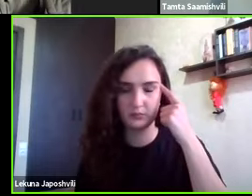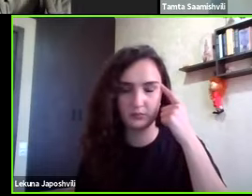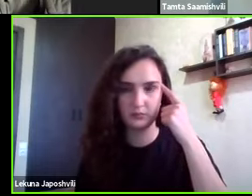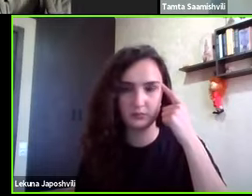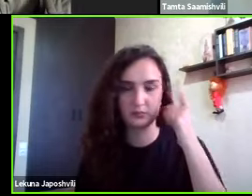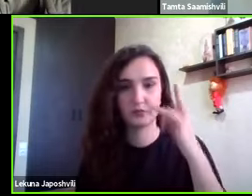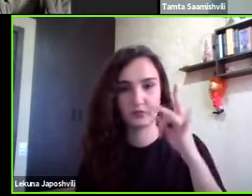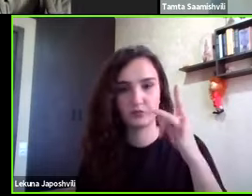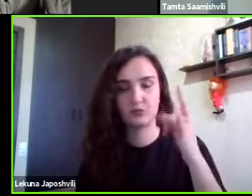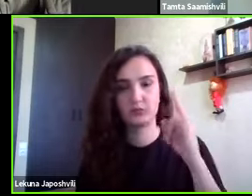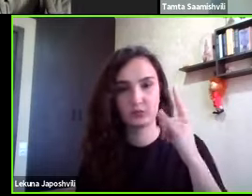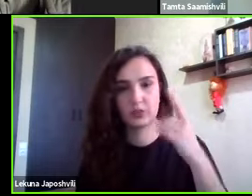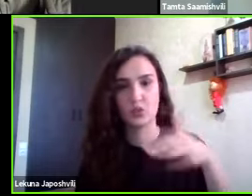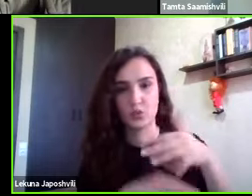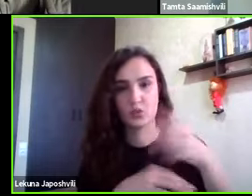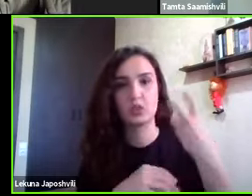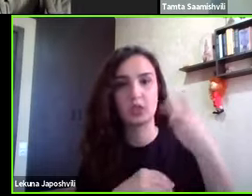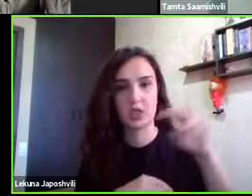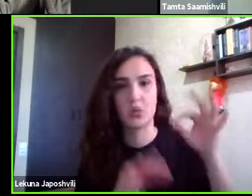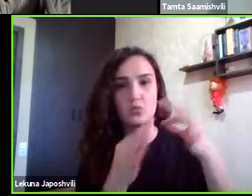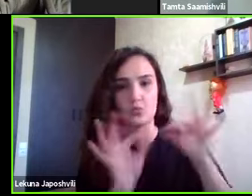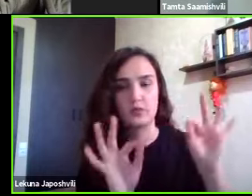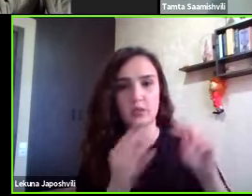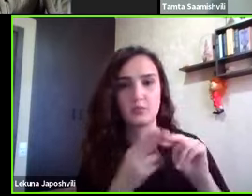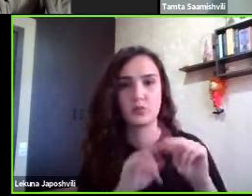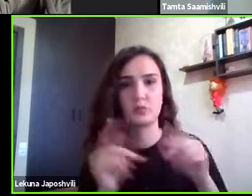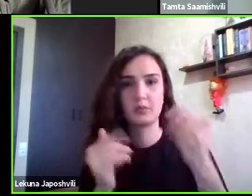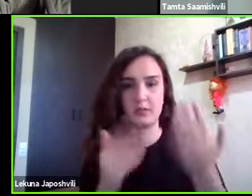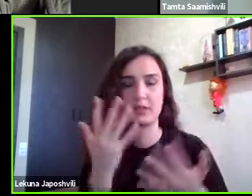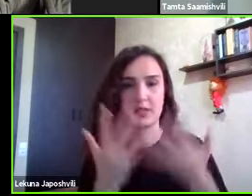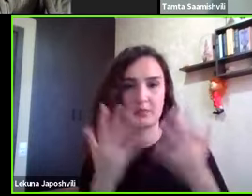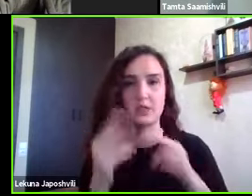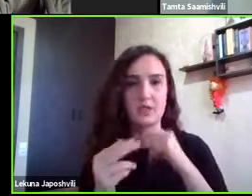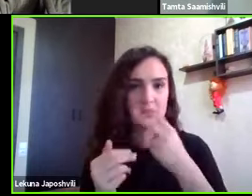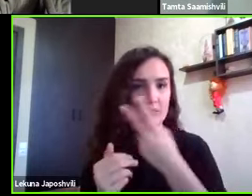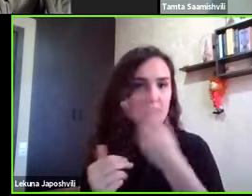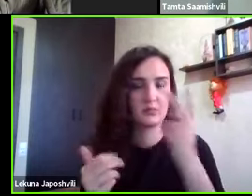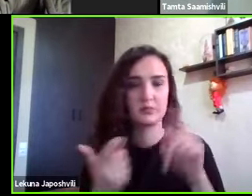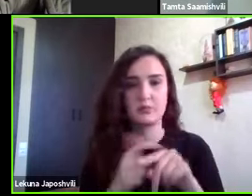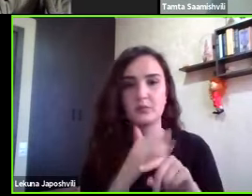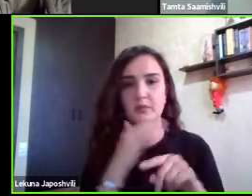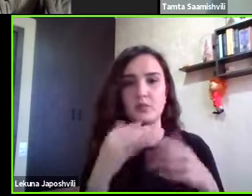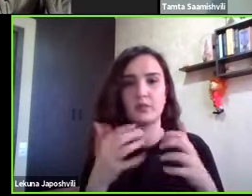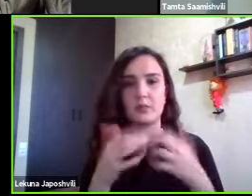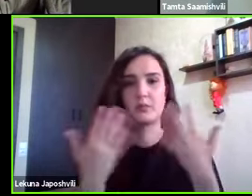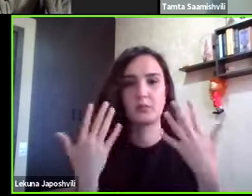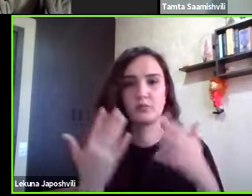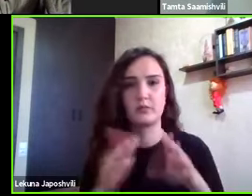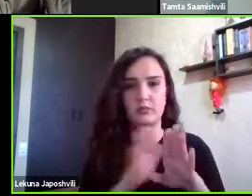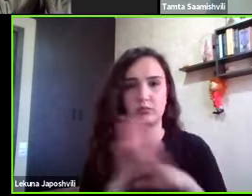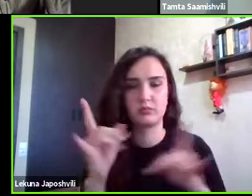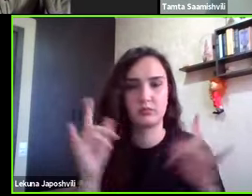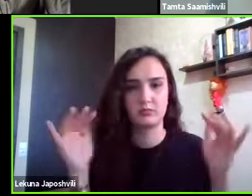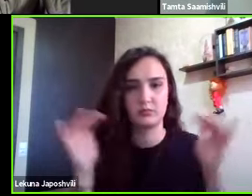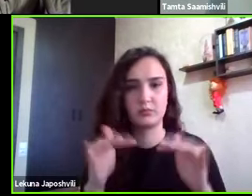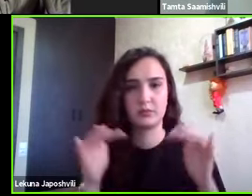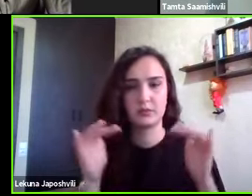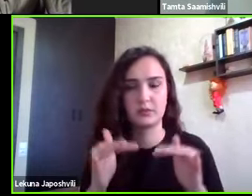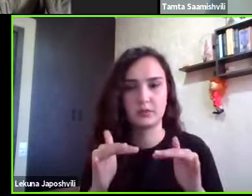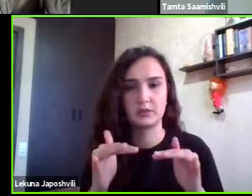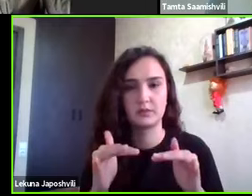არა ბავშვი ეზოში მაგალითად, ხო? იმიტომ რომ თქვენც ალბათ აკვირდებით, რომ ძალიან ბევრი სკვერი უკვე გაივსო ბავშვებით.